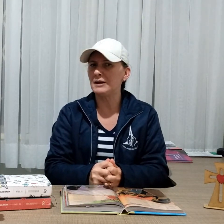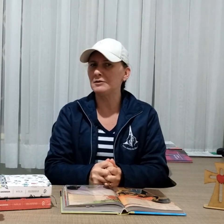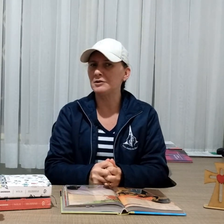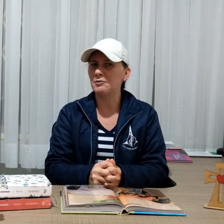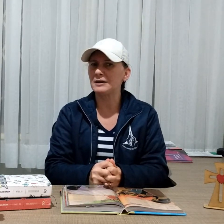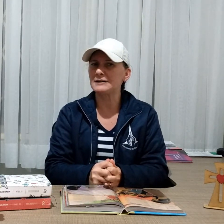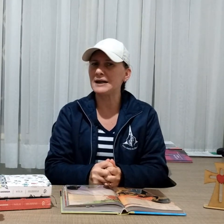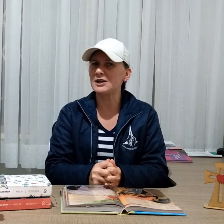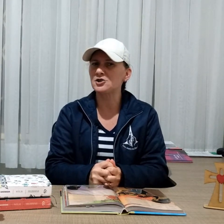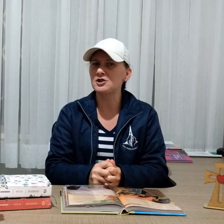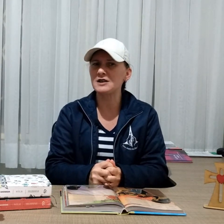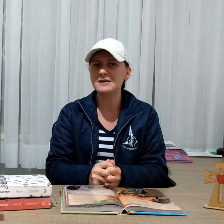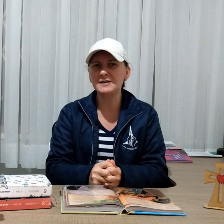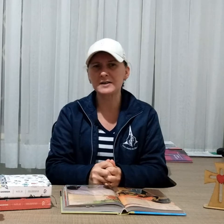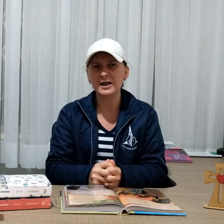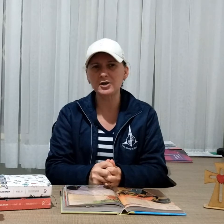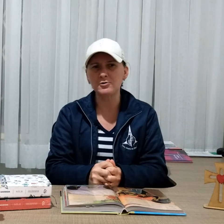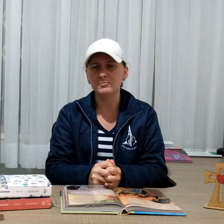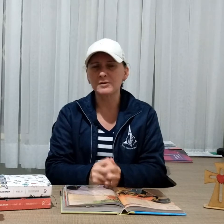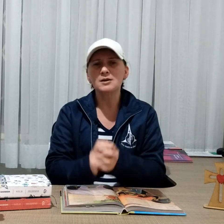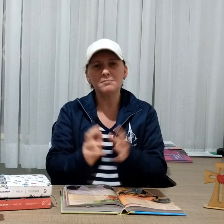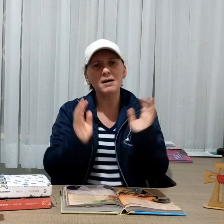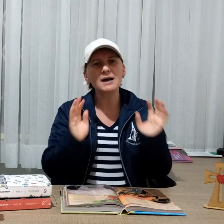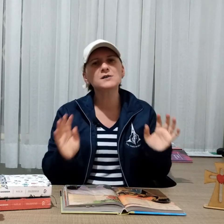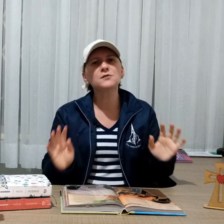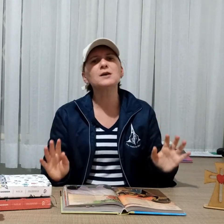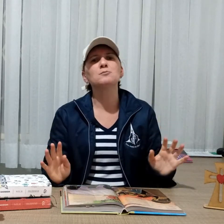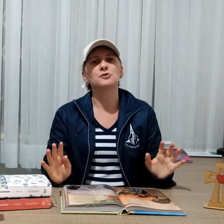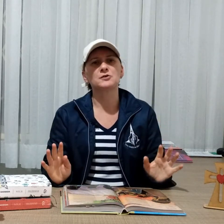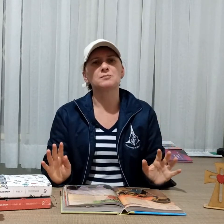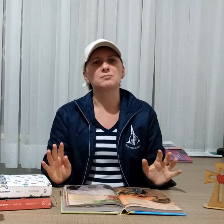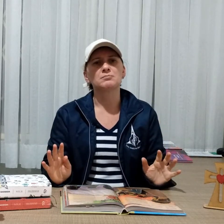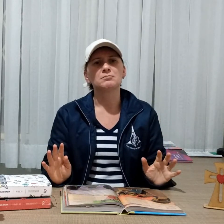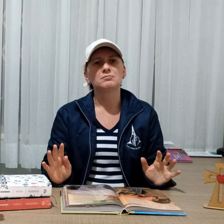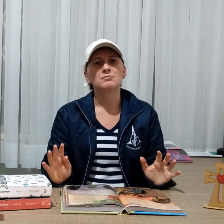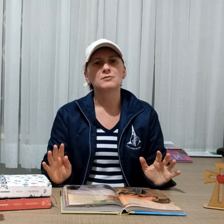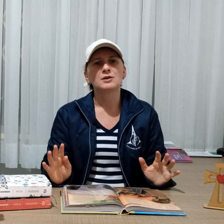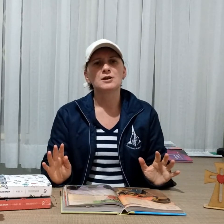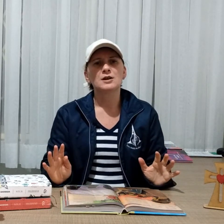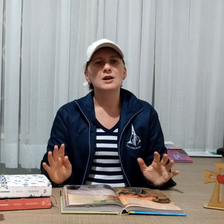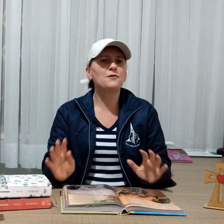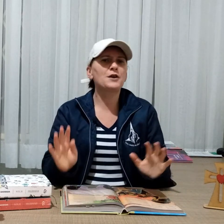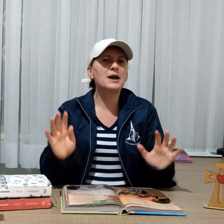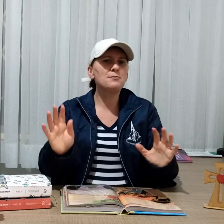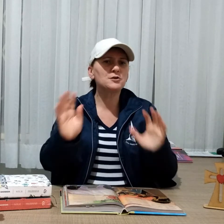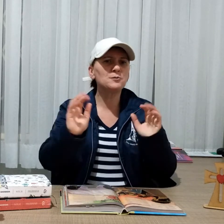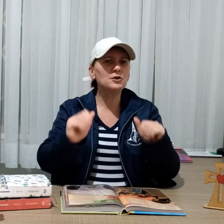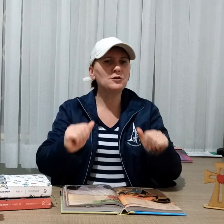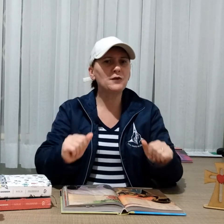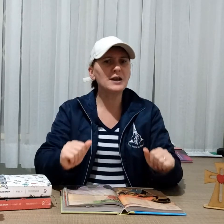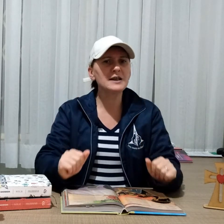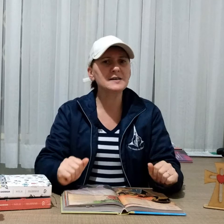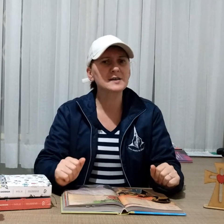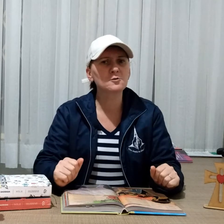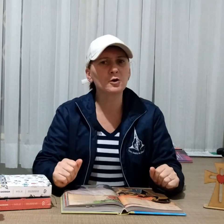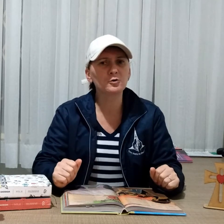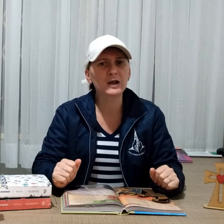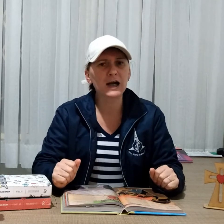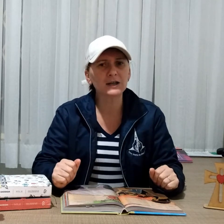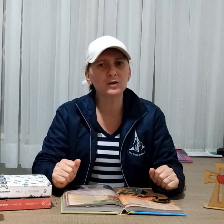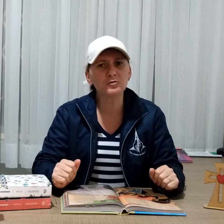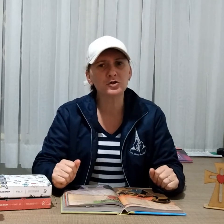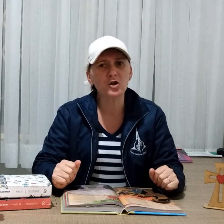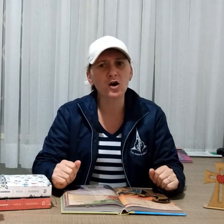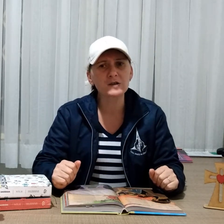Aquele momento eu até achei estranho, mas fomos. E ficamos muito felizes